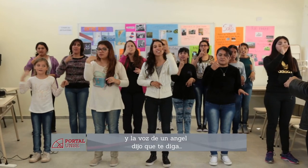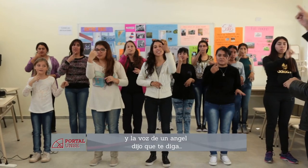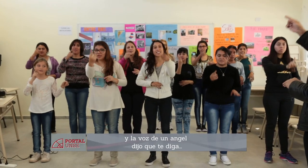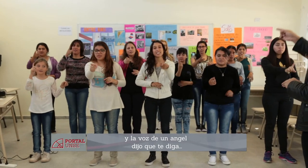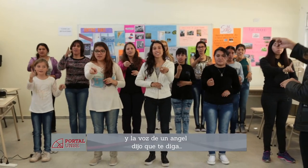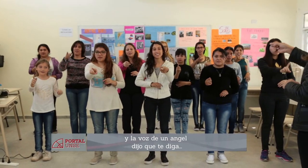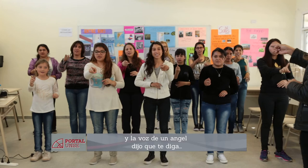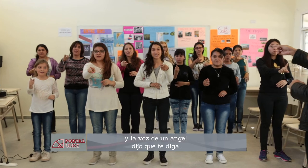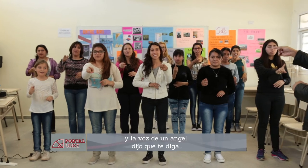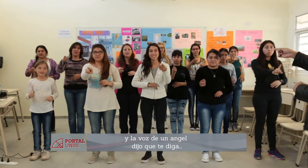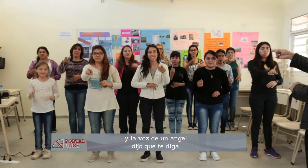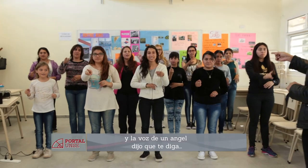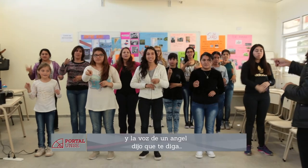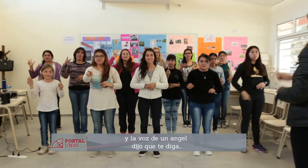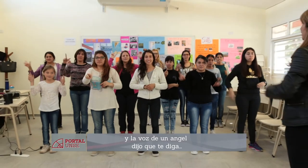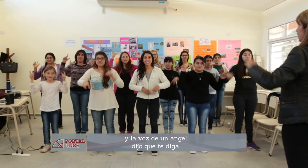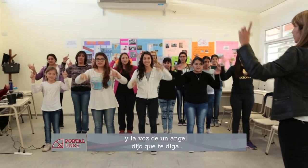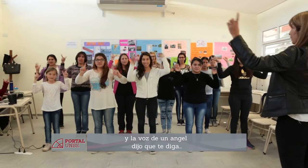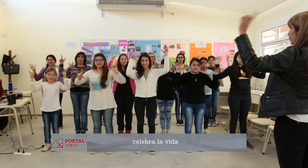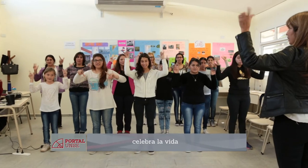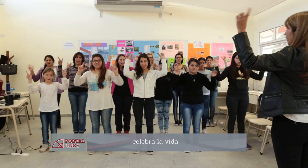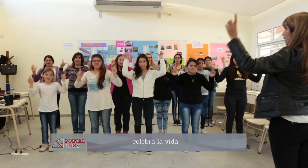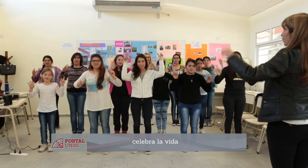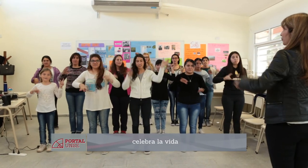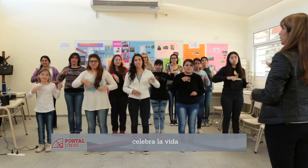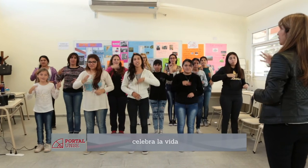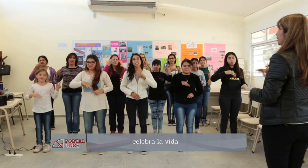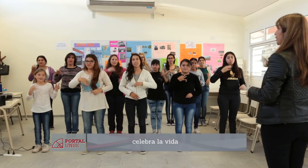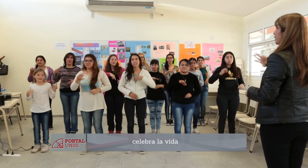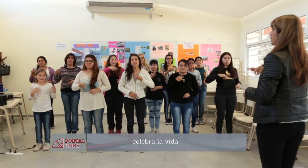te diga, celebra la vida.